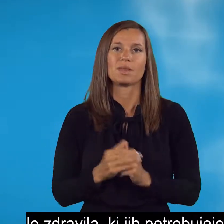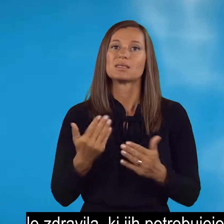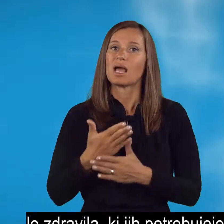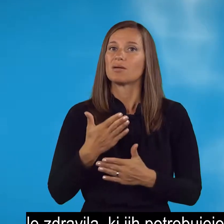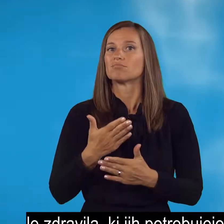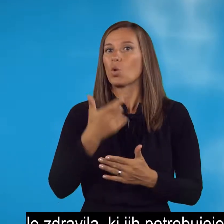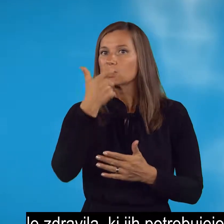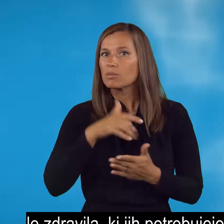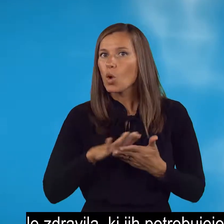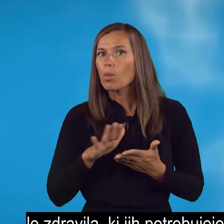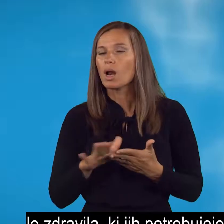Za svojo osebno uporabo